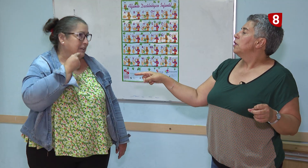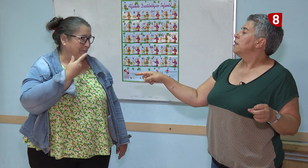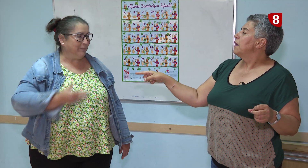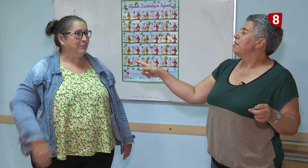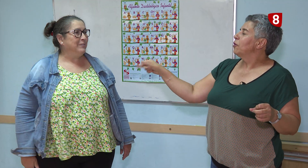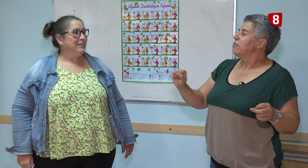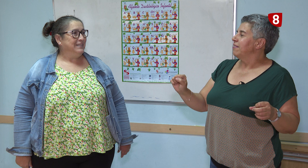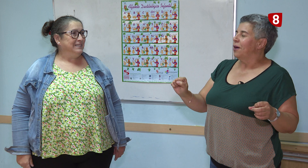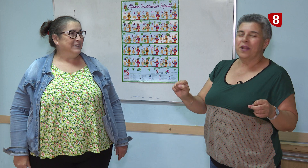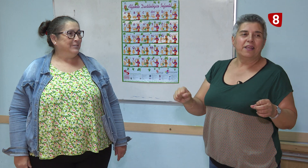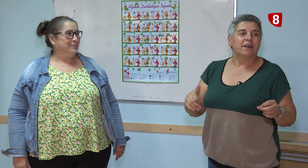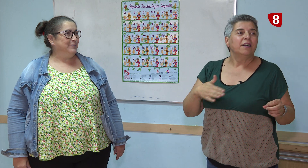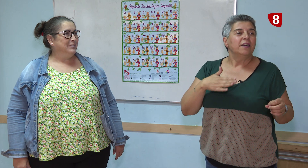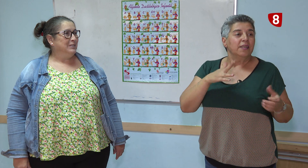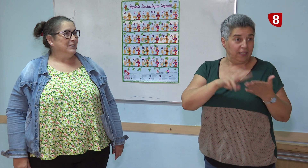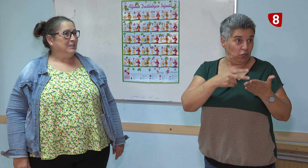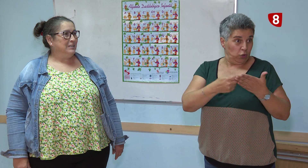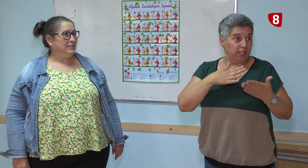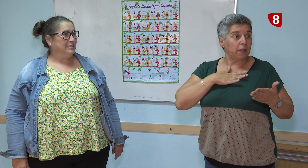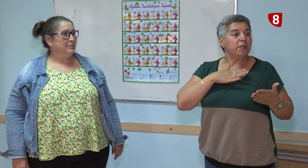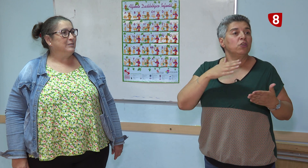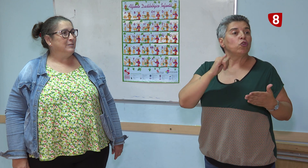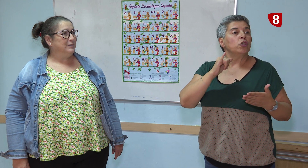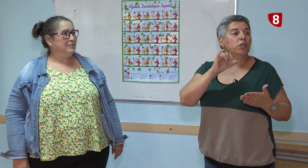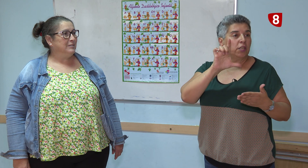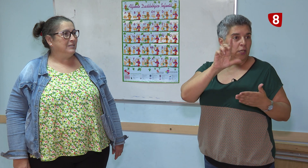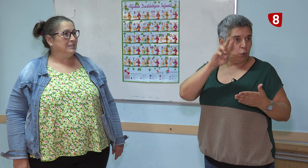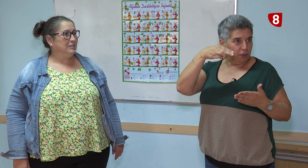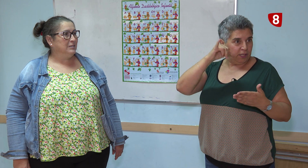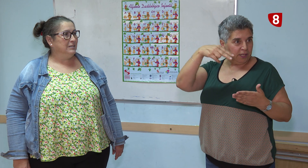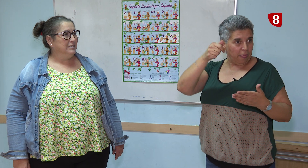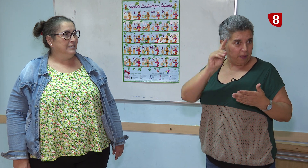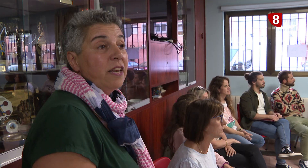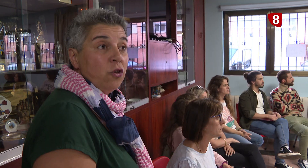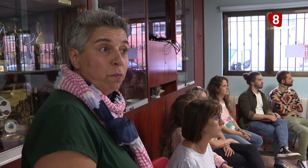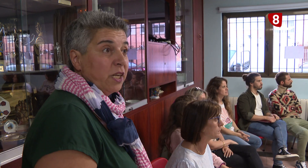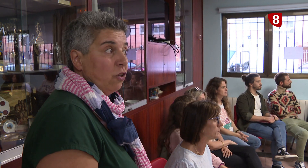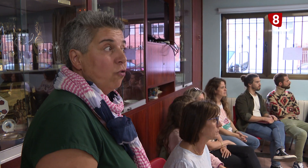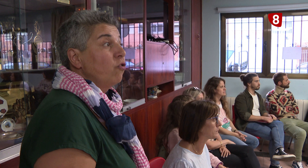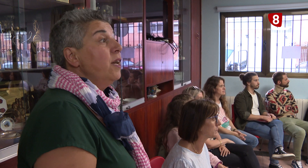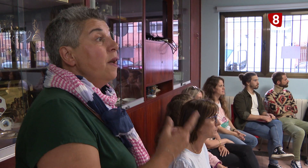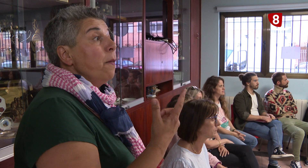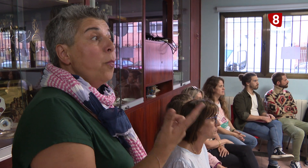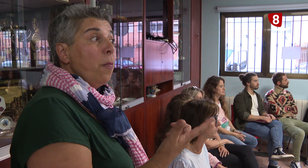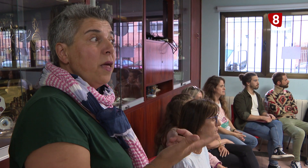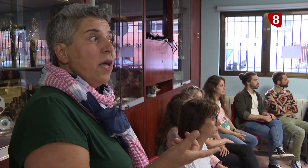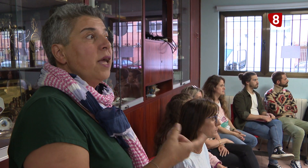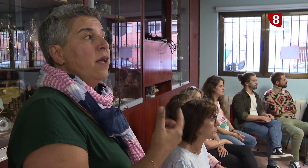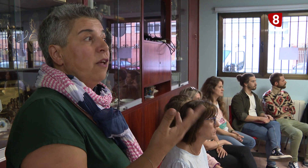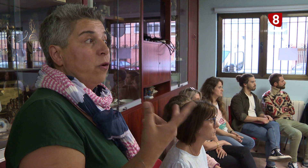El intérprete de lengua de signos y guía intérprete trabaja con personas sordas y sordociegas. El mediador comunicativo, por su parte, tiene como